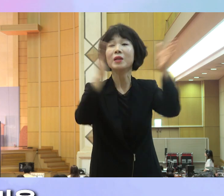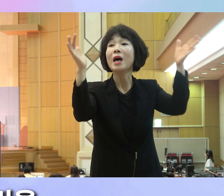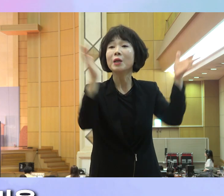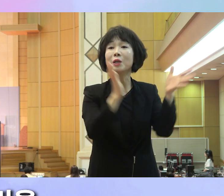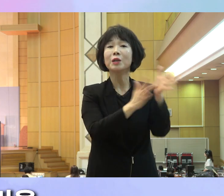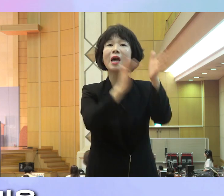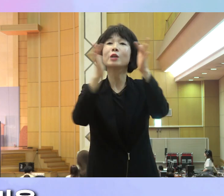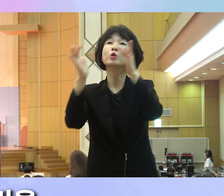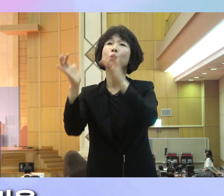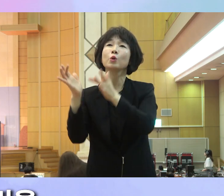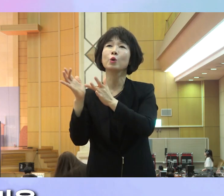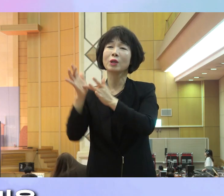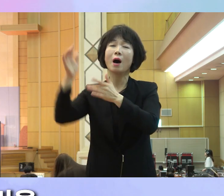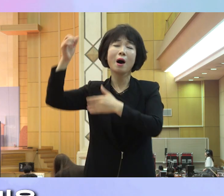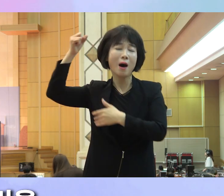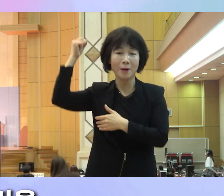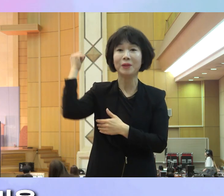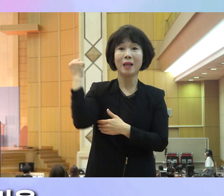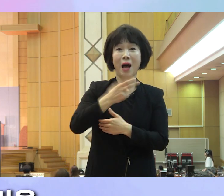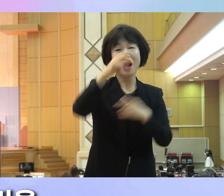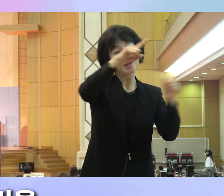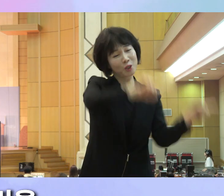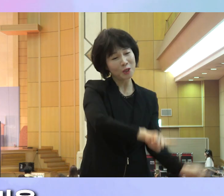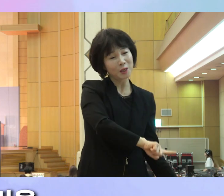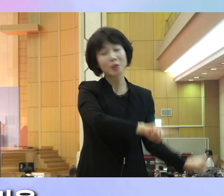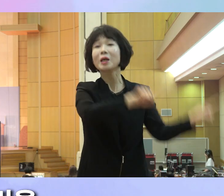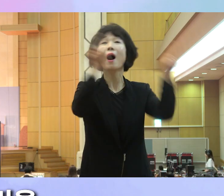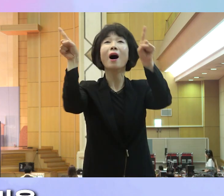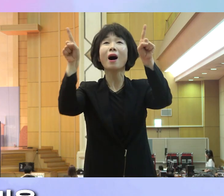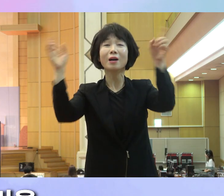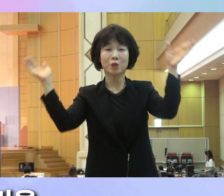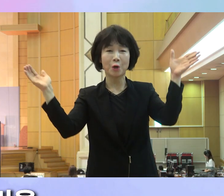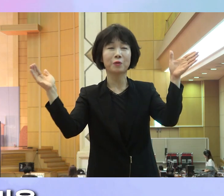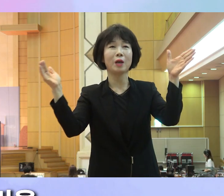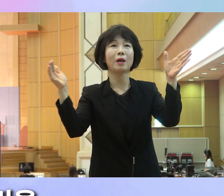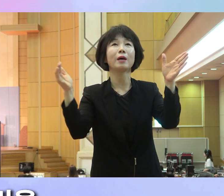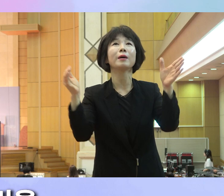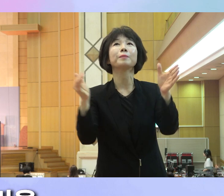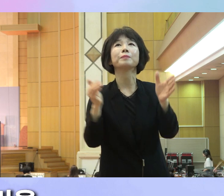사셨네. 예수 마지막으로 찬양합니다. 호산나